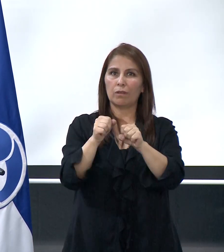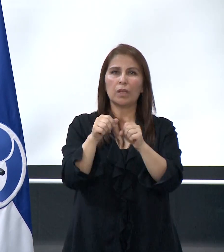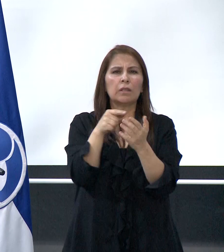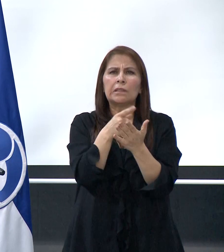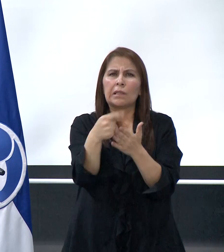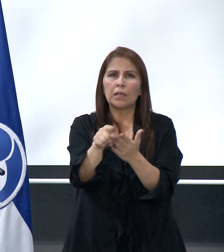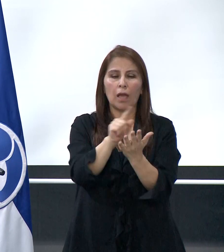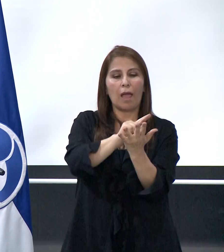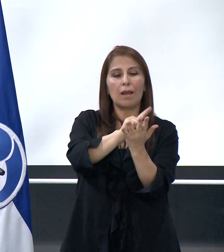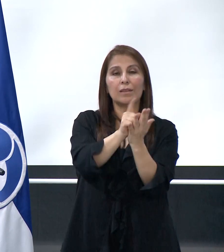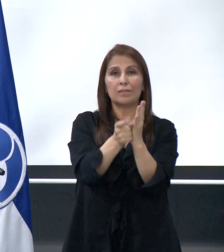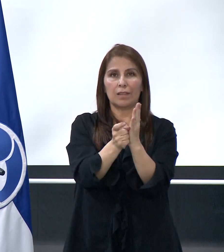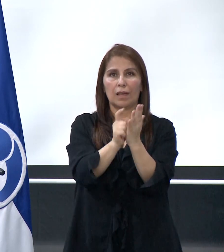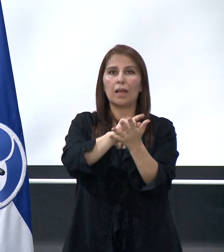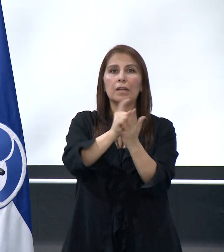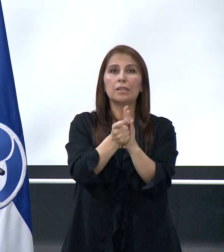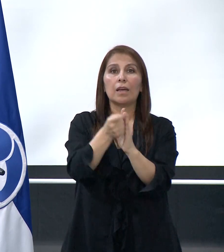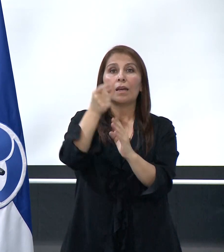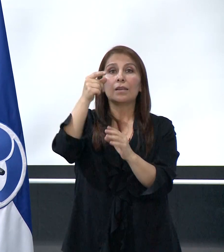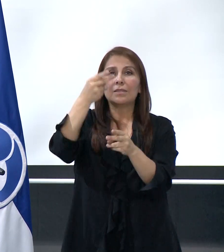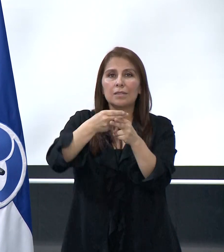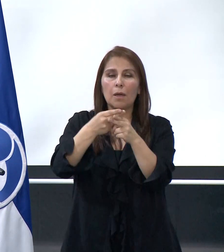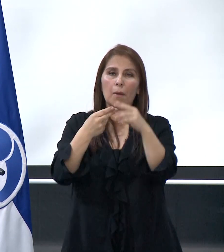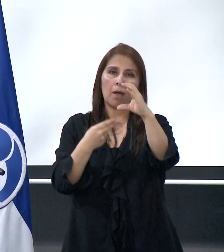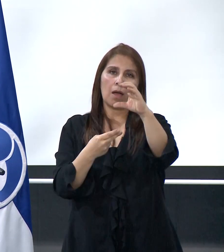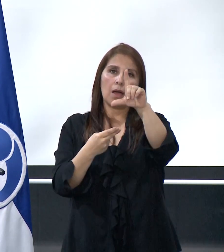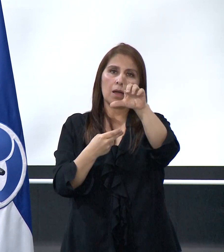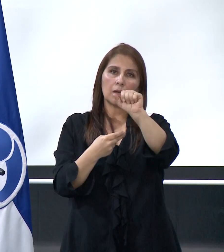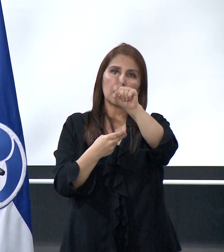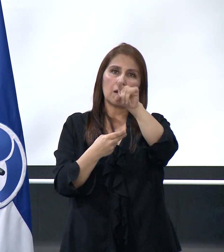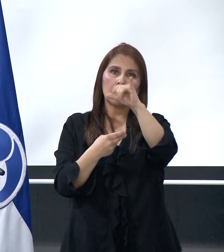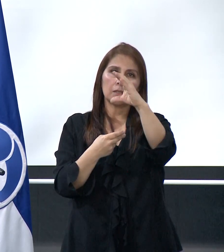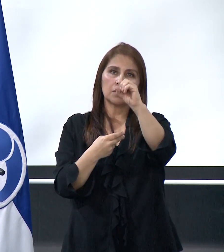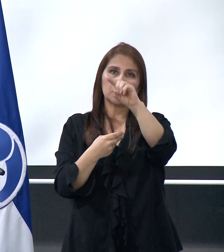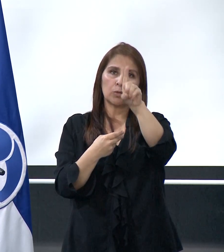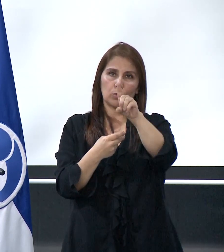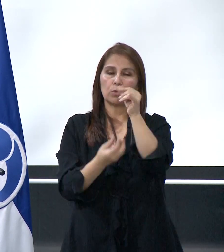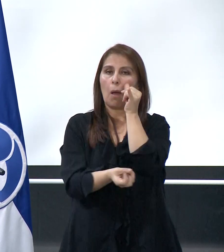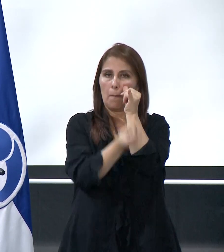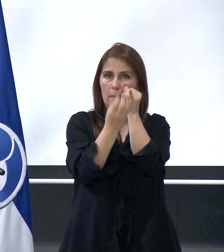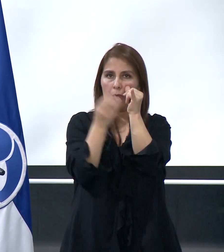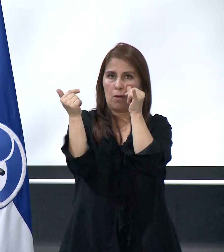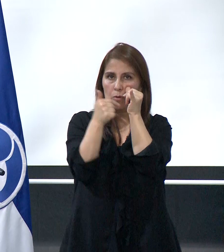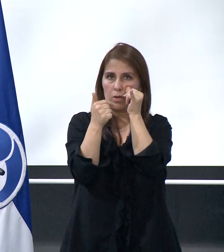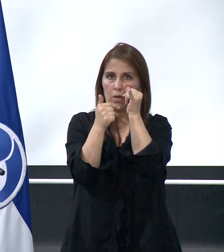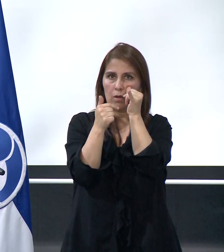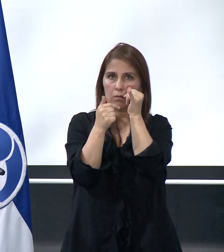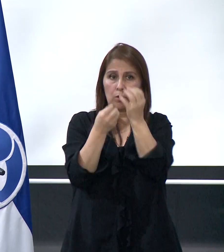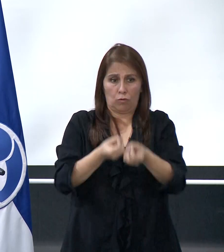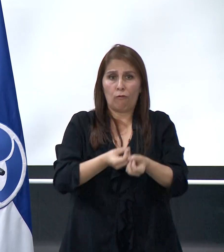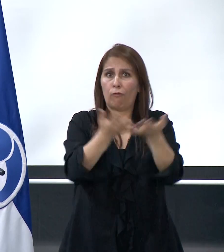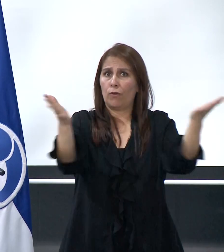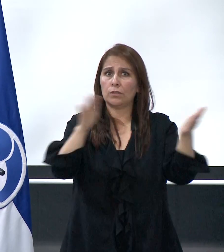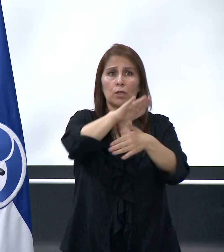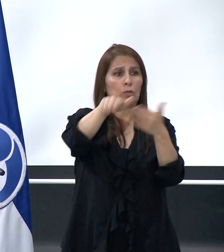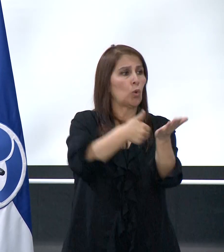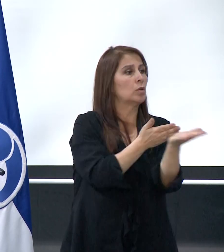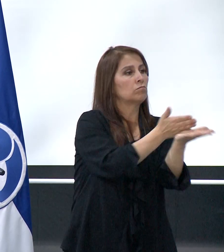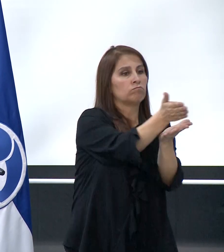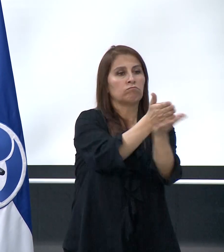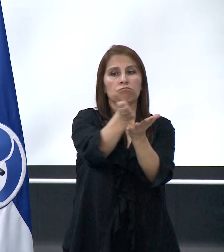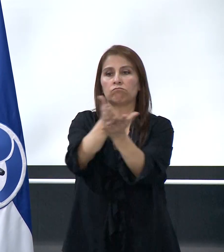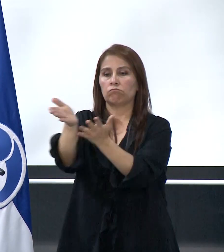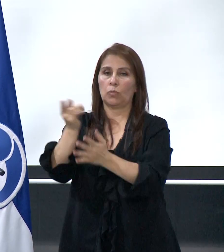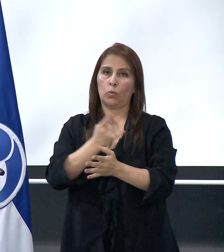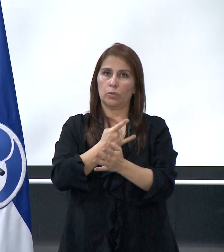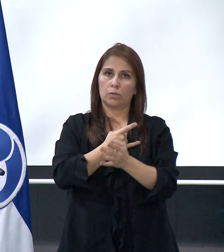que se llama clásicos de la pedagogía electiva para todos los programas de la universidad esto con